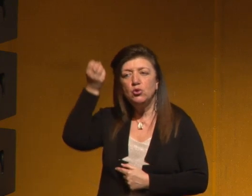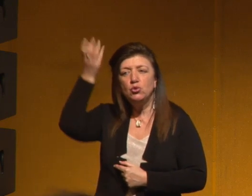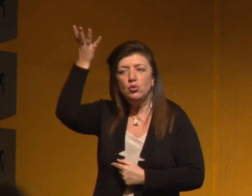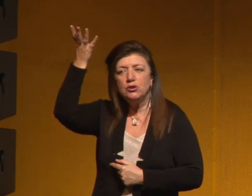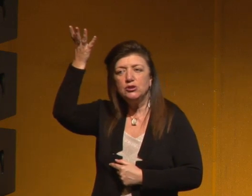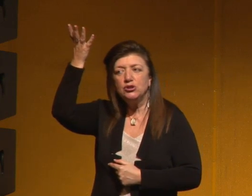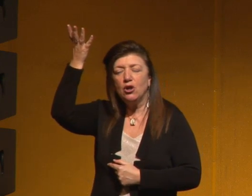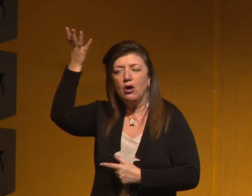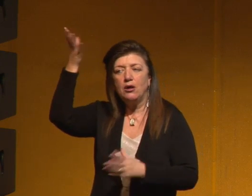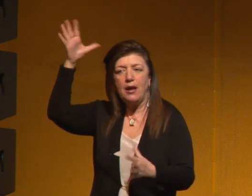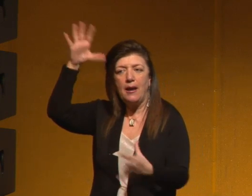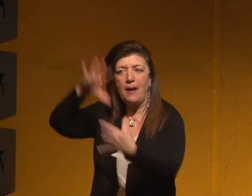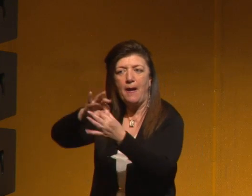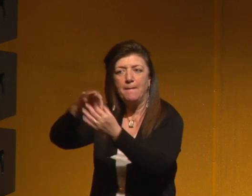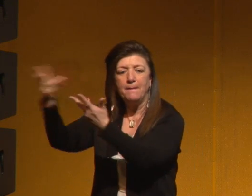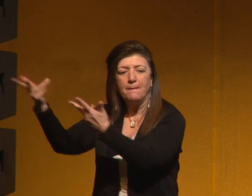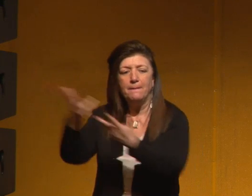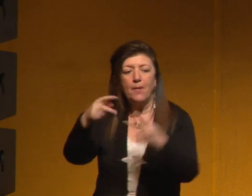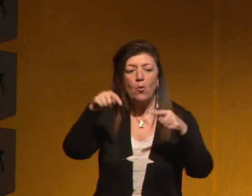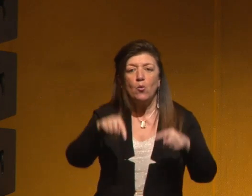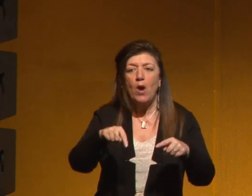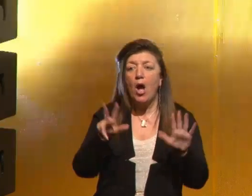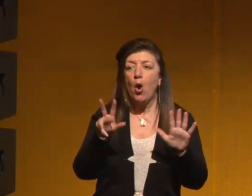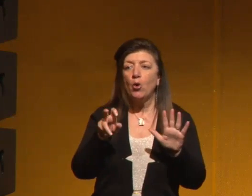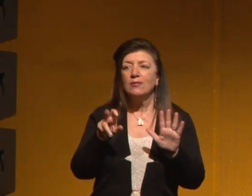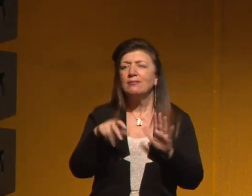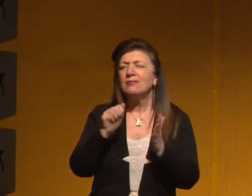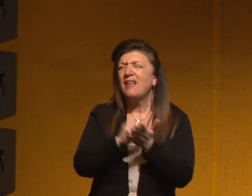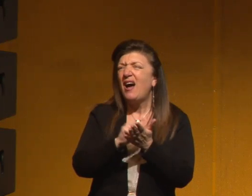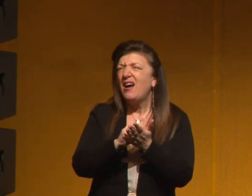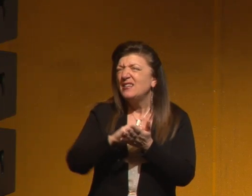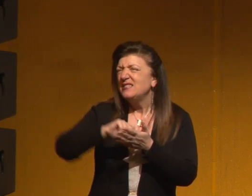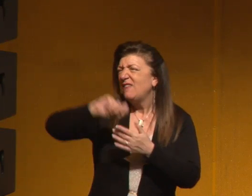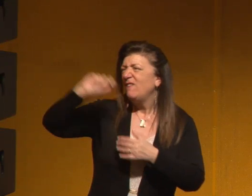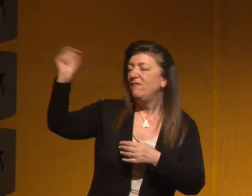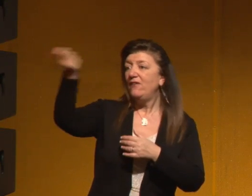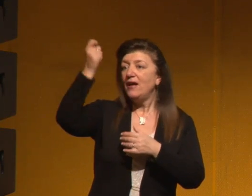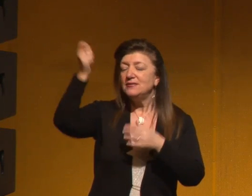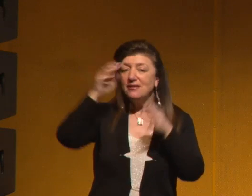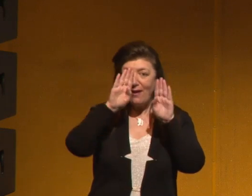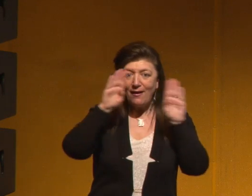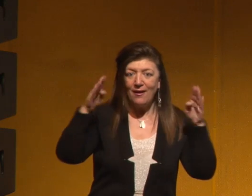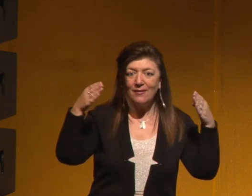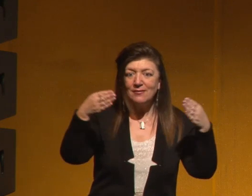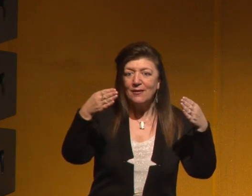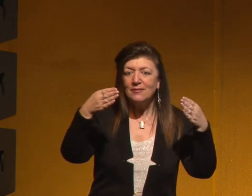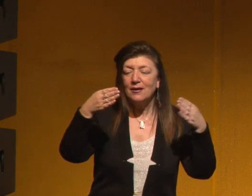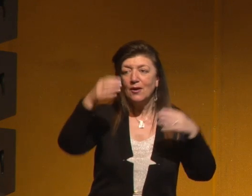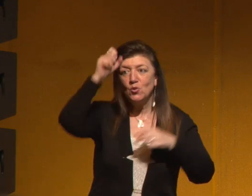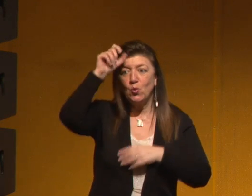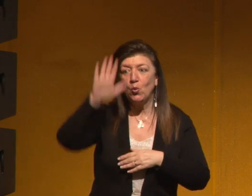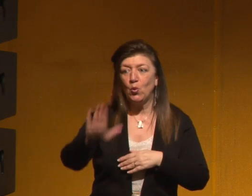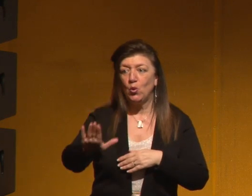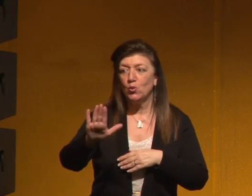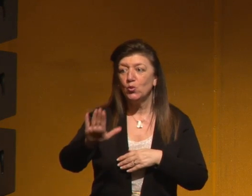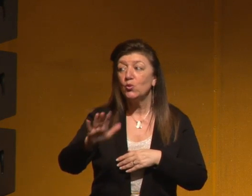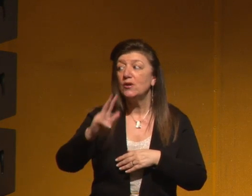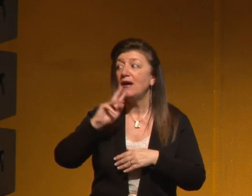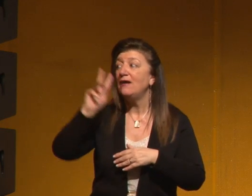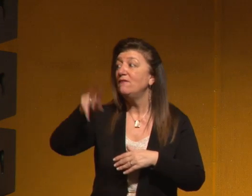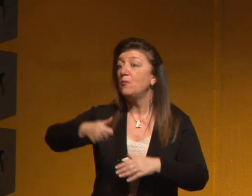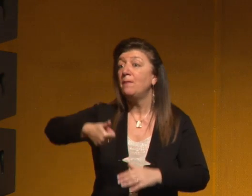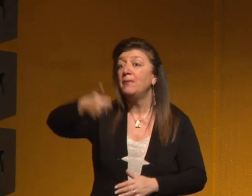oltre 80 festival dedicati alla cultura è la prima volta che crediamo di dover